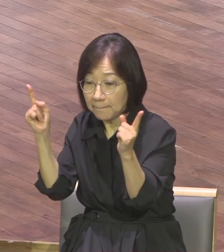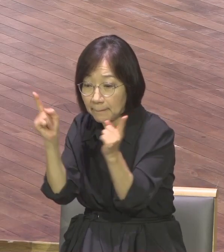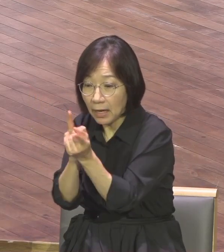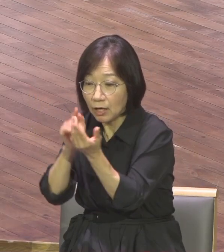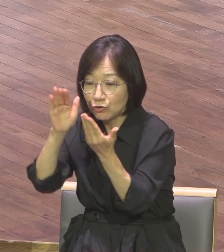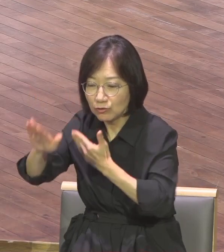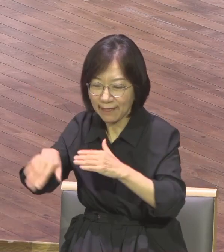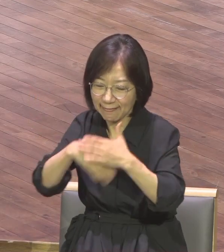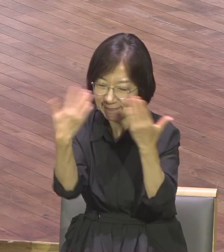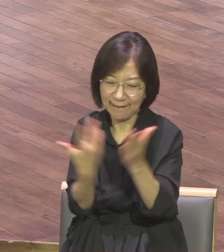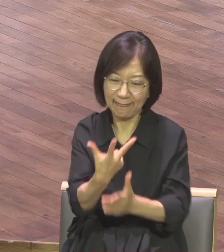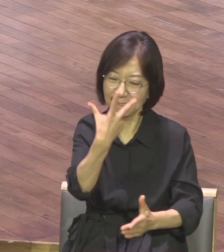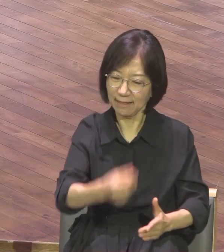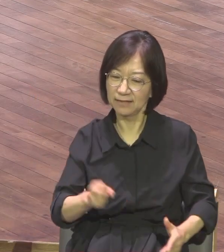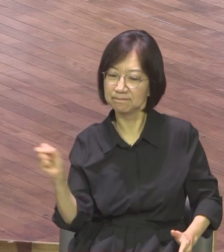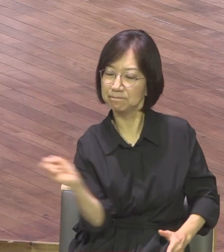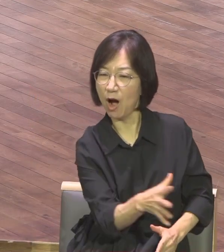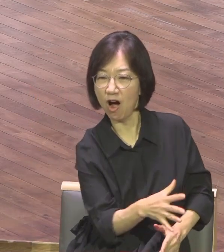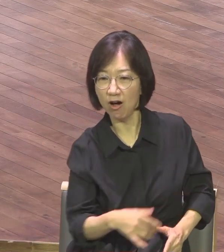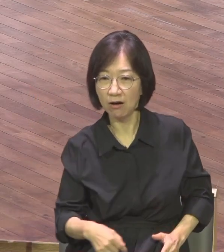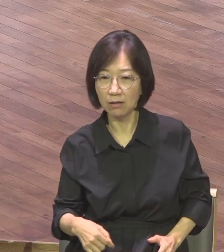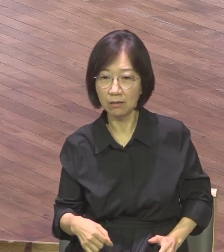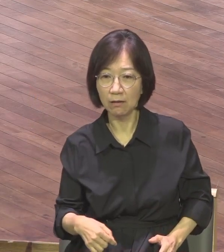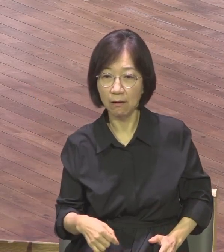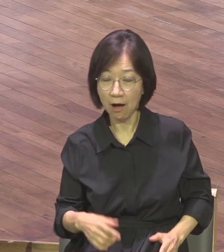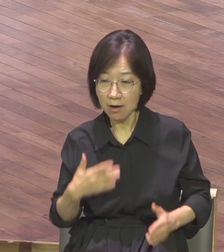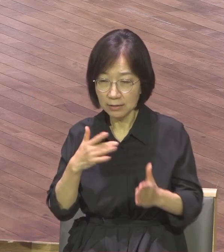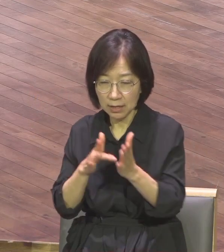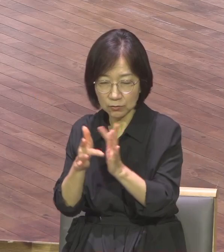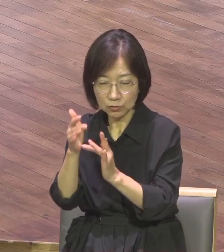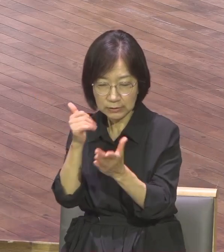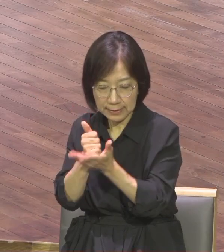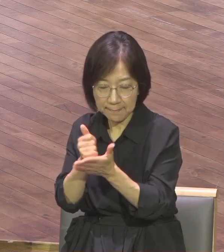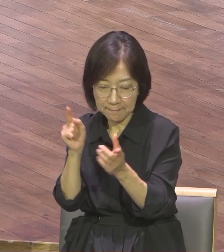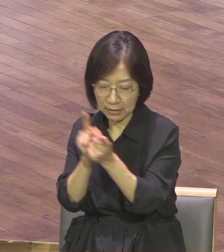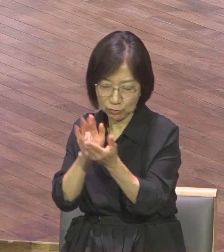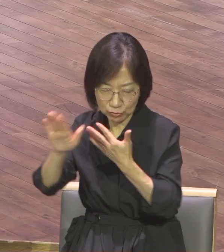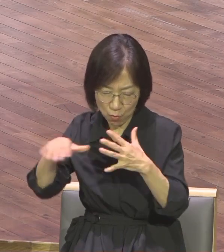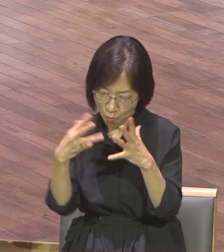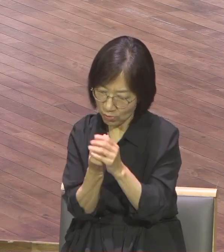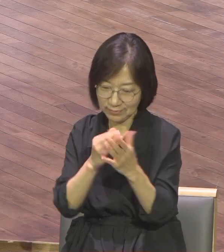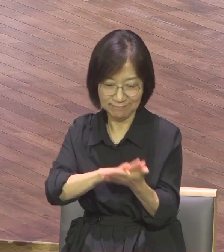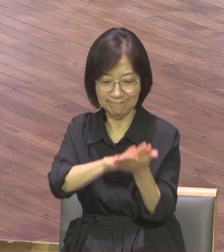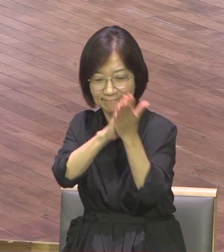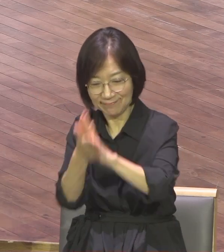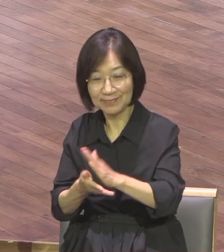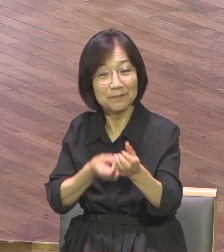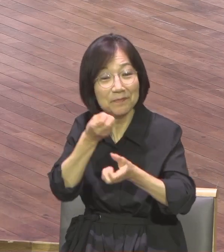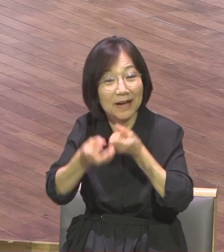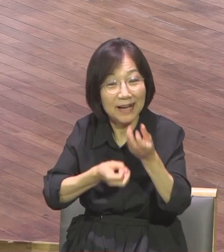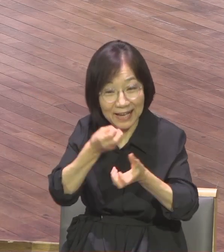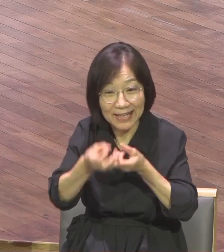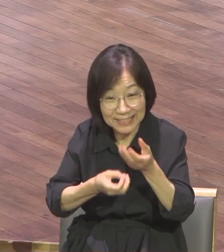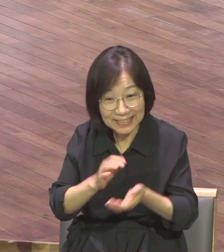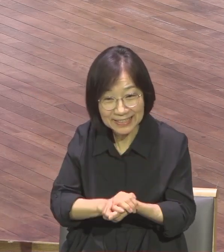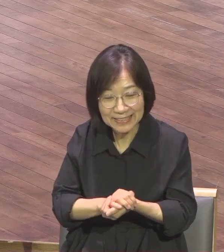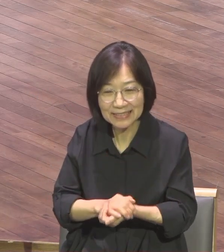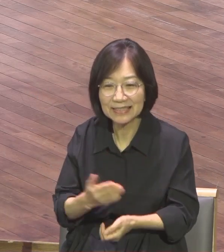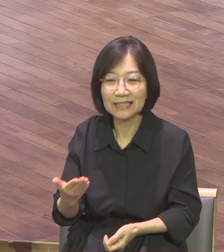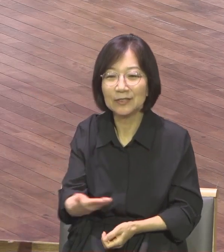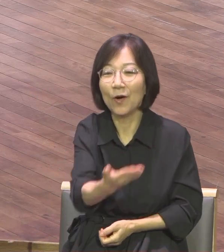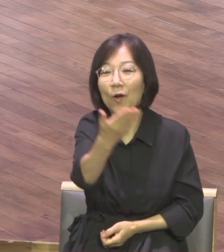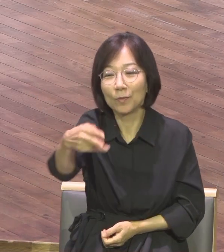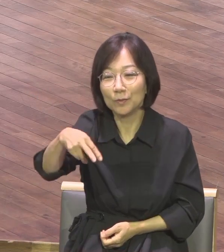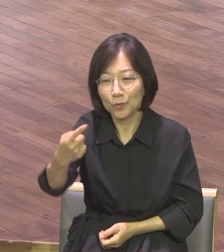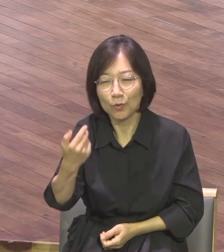딱. 그 BC, AD가 딱 있어야 돼요, 여러분에게. 이게 없는 사람은 제가 볼 때 구원 받았는지 아마 저